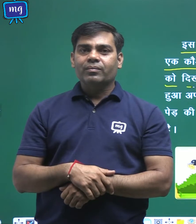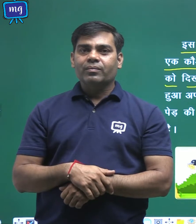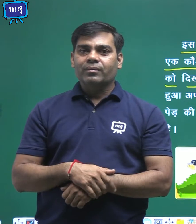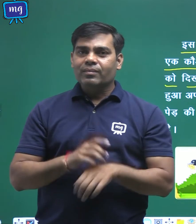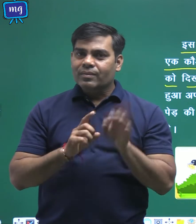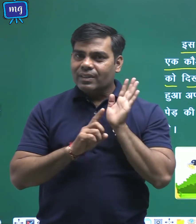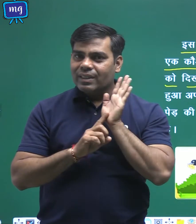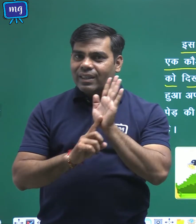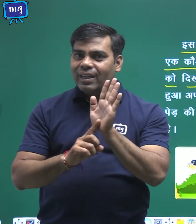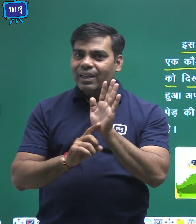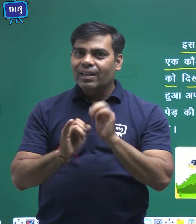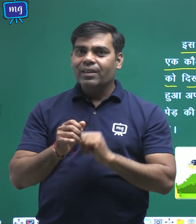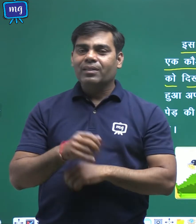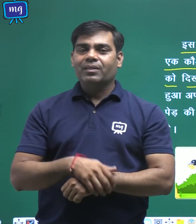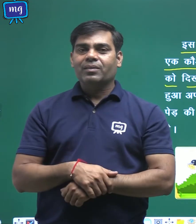दिखाया गया है।